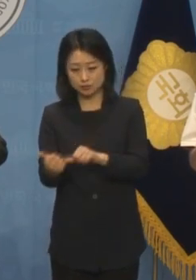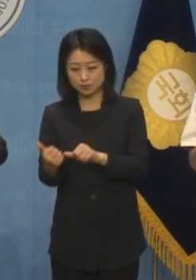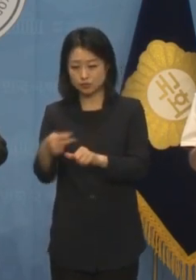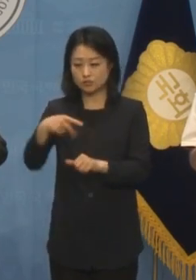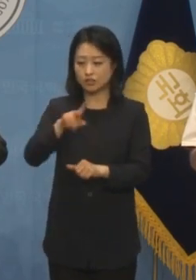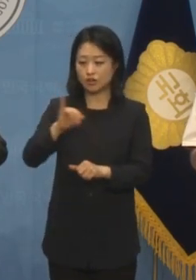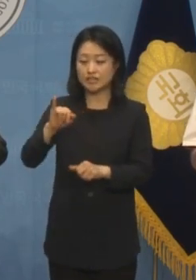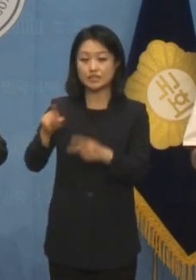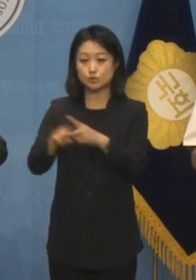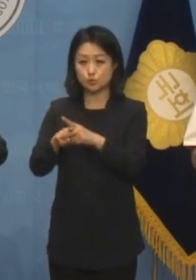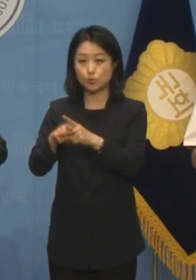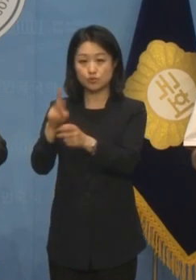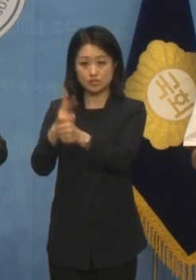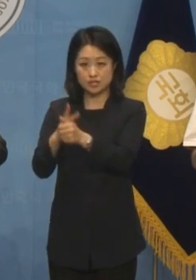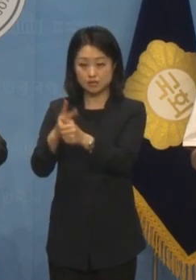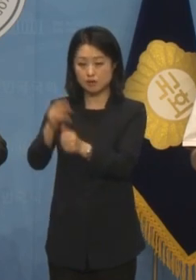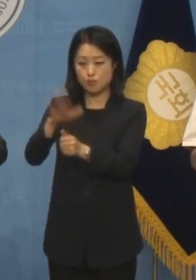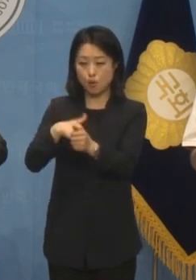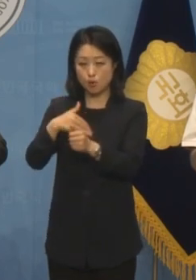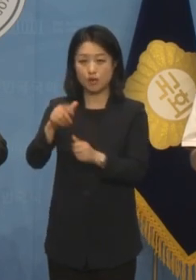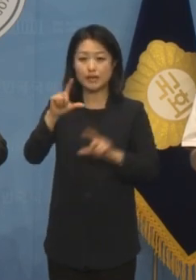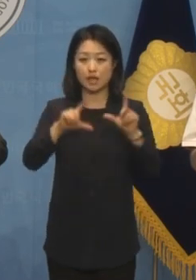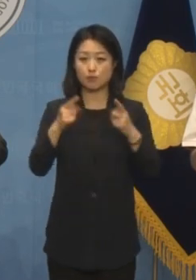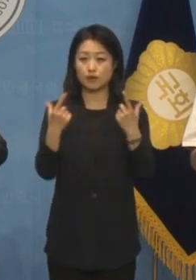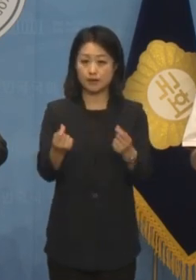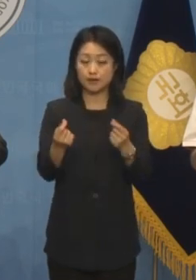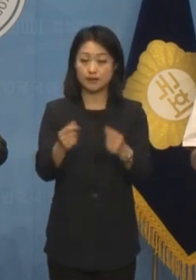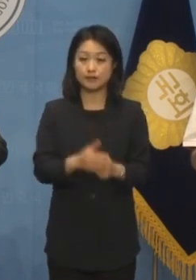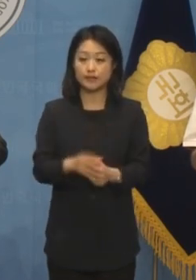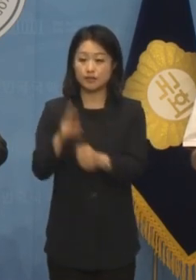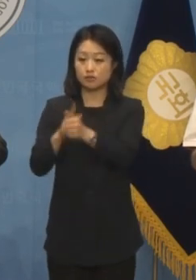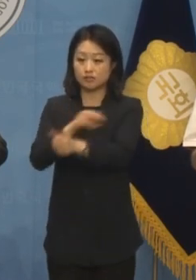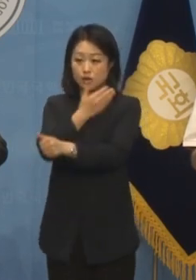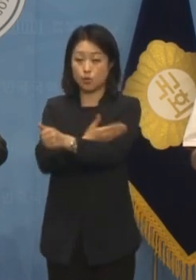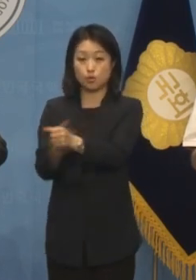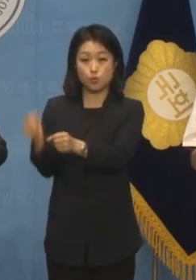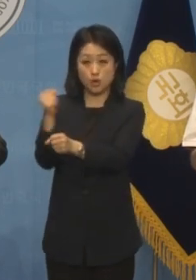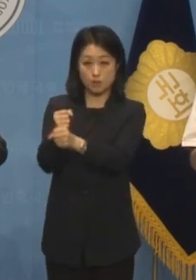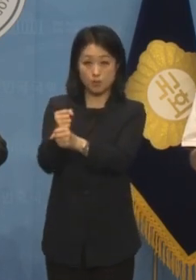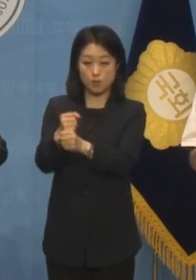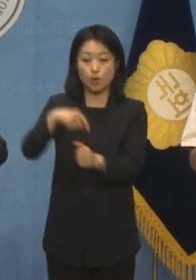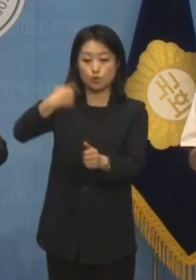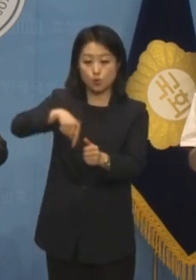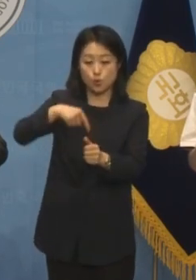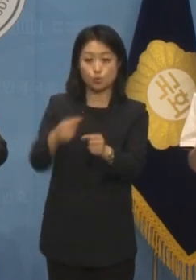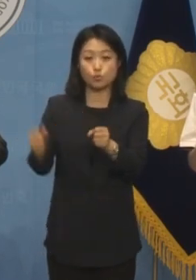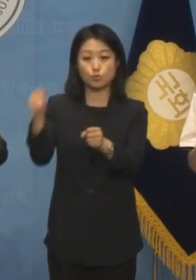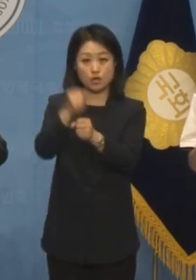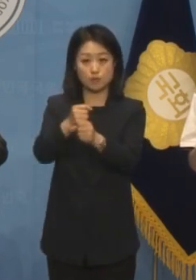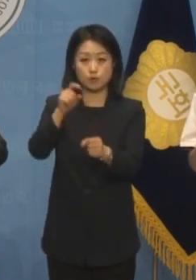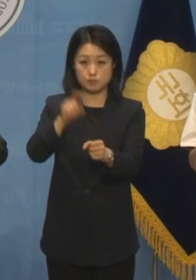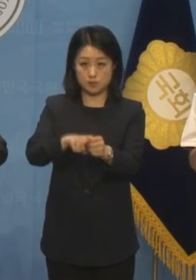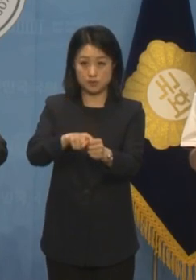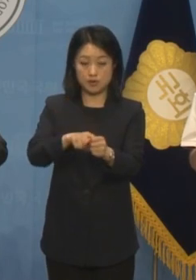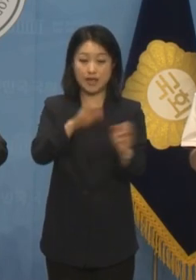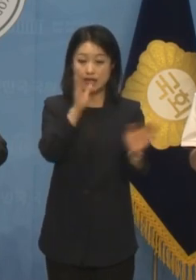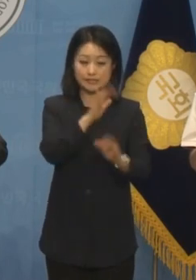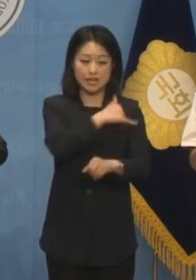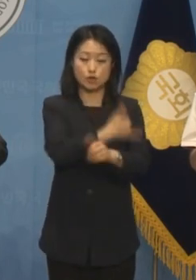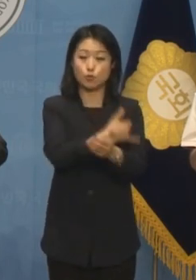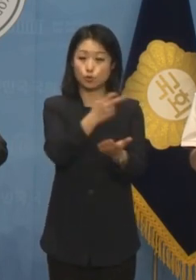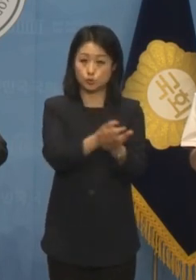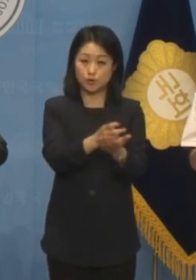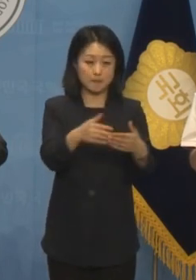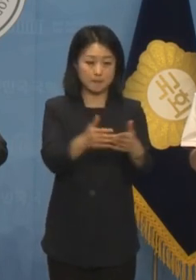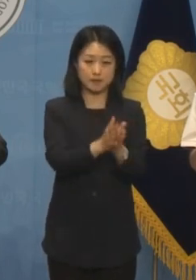서희초 교사분을 모욕하는 행위입니다. 진정 교권을 회복하고 진정한 교육 현장을 회복하기 위해서는 학생인권조례